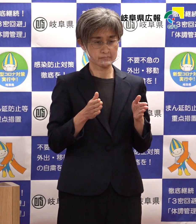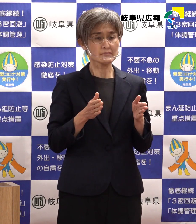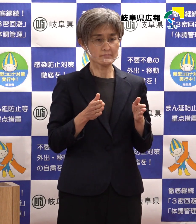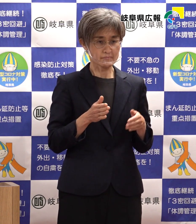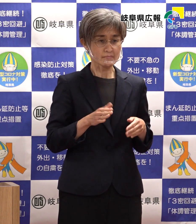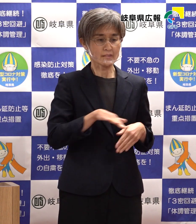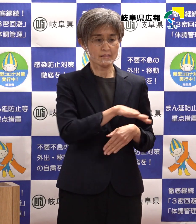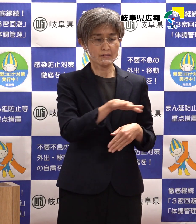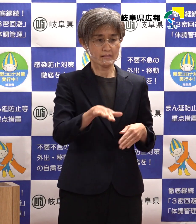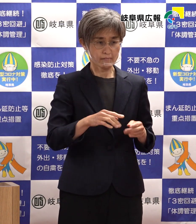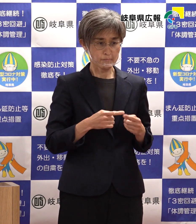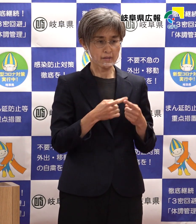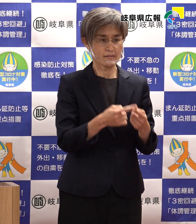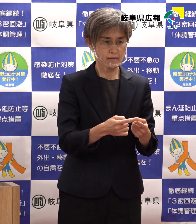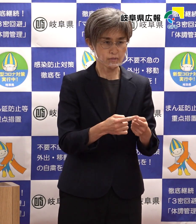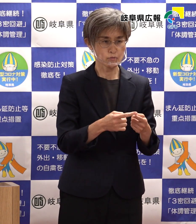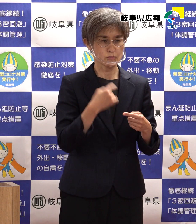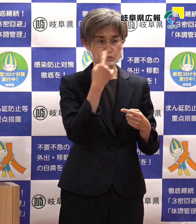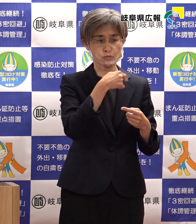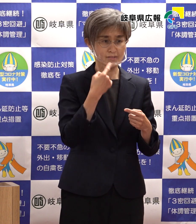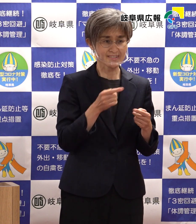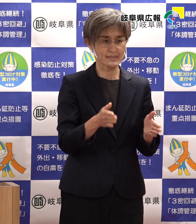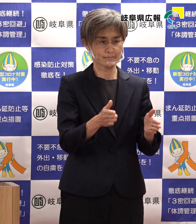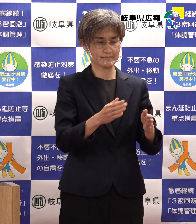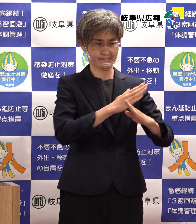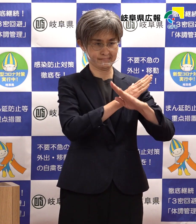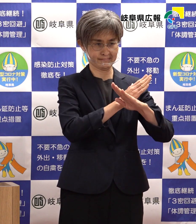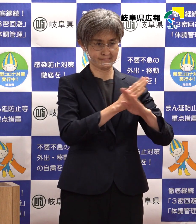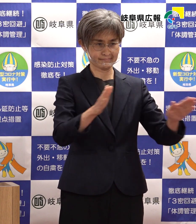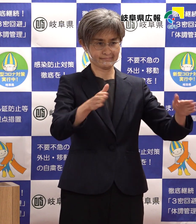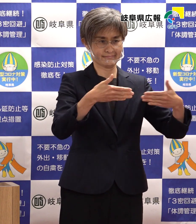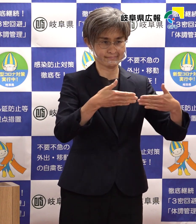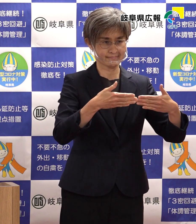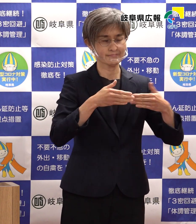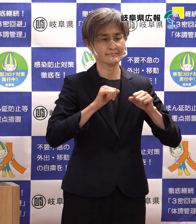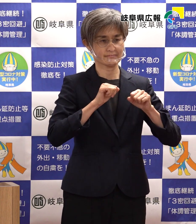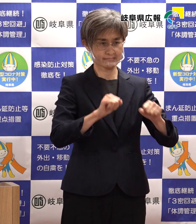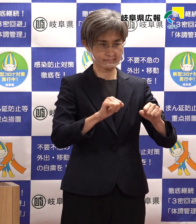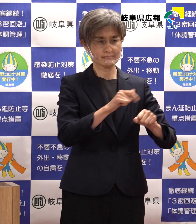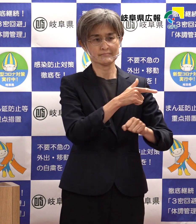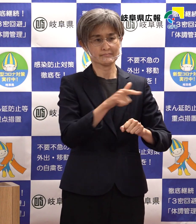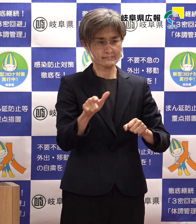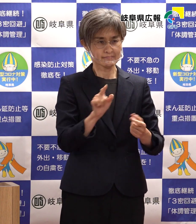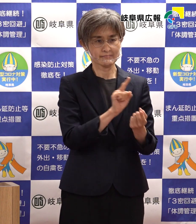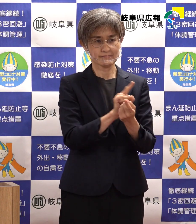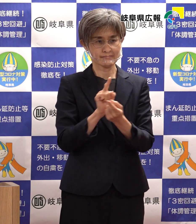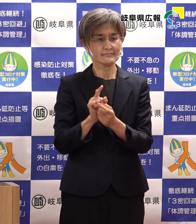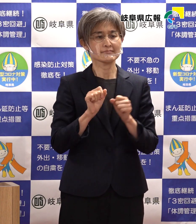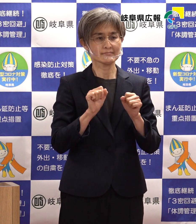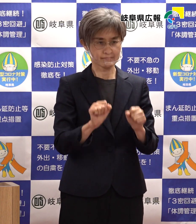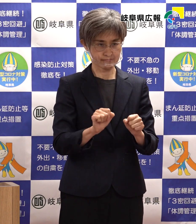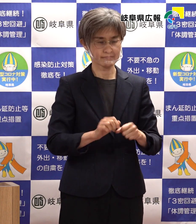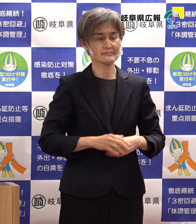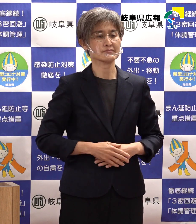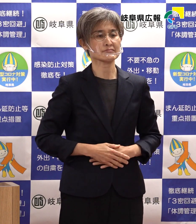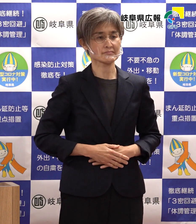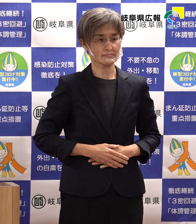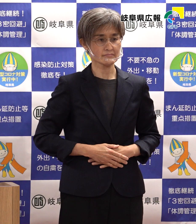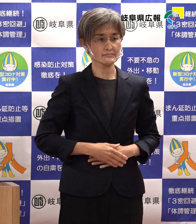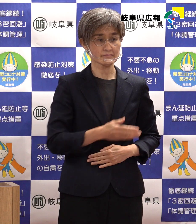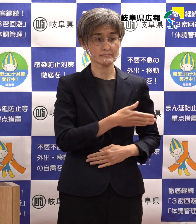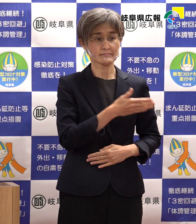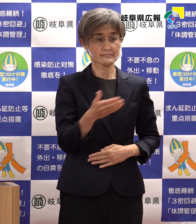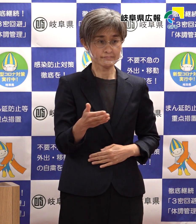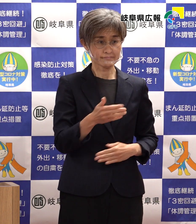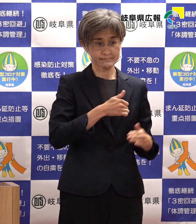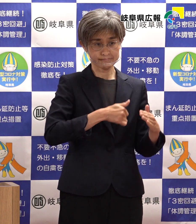含めて徹底をしたいということでございます。それから、対策の2番目は外出移動の自粛でありま